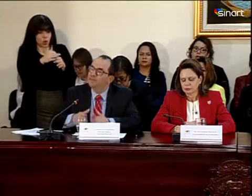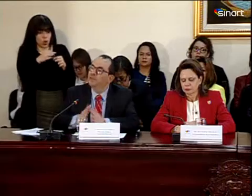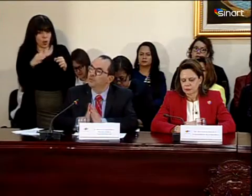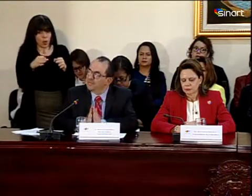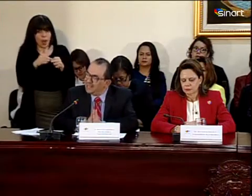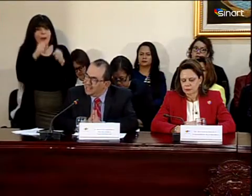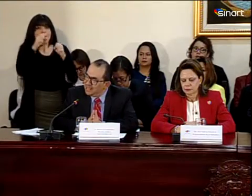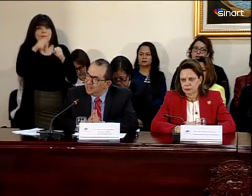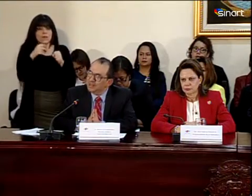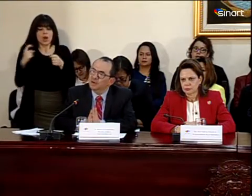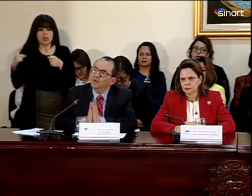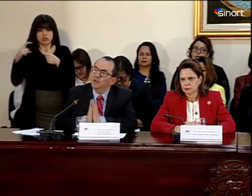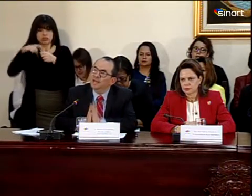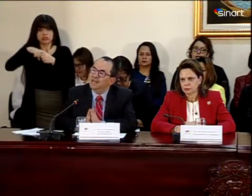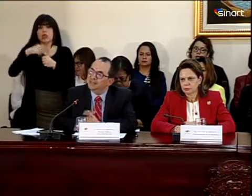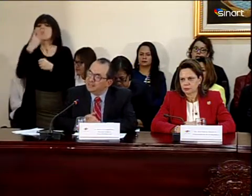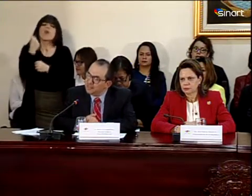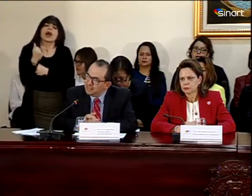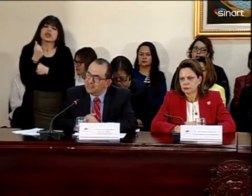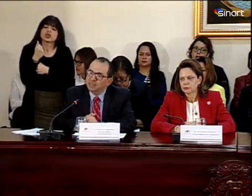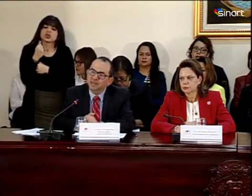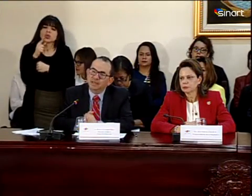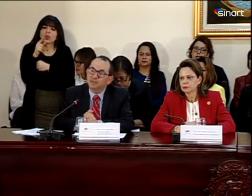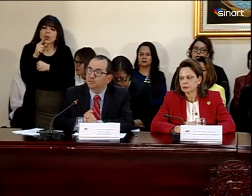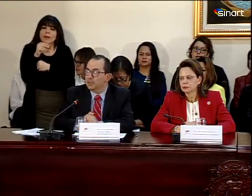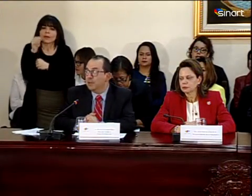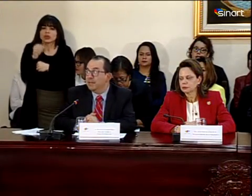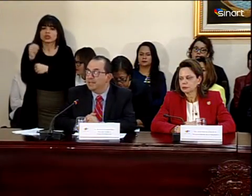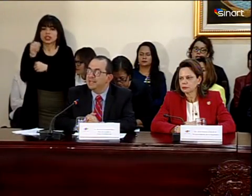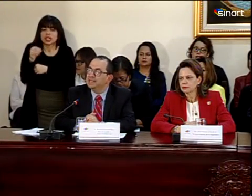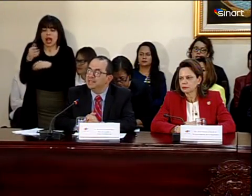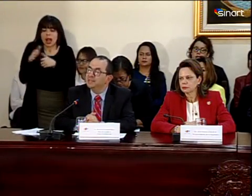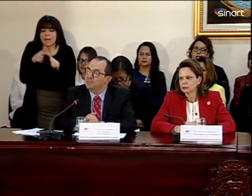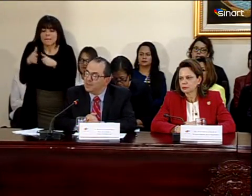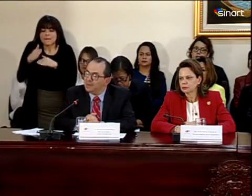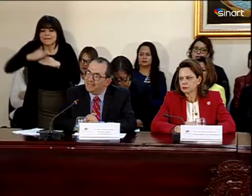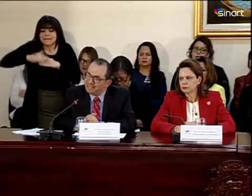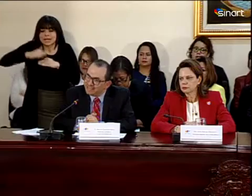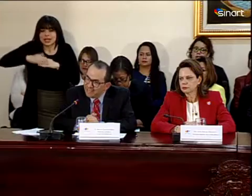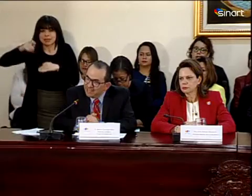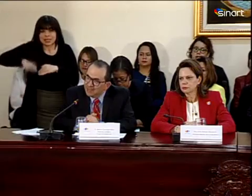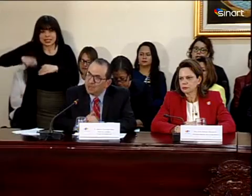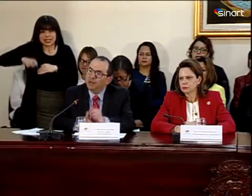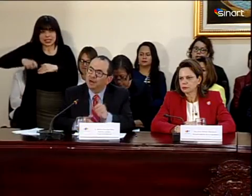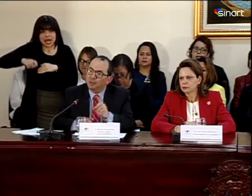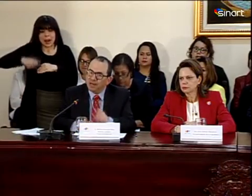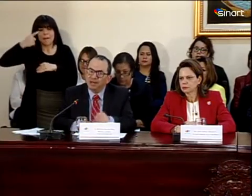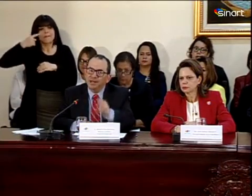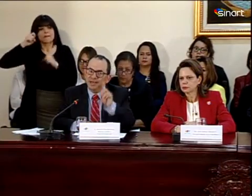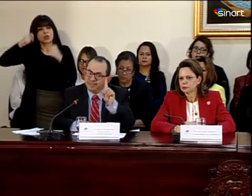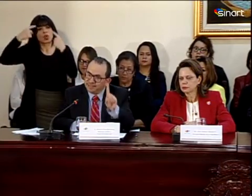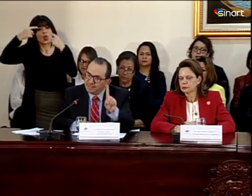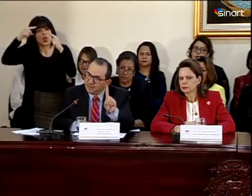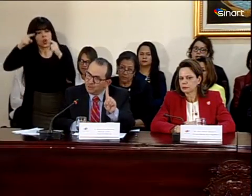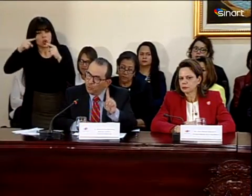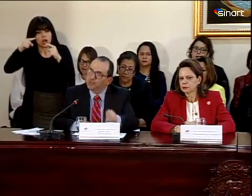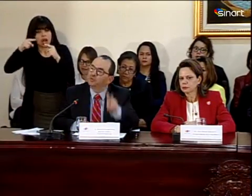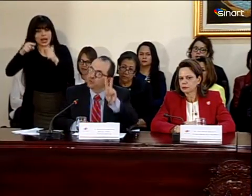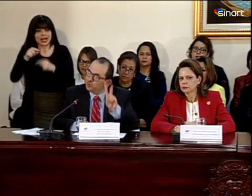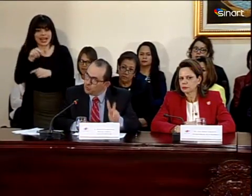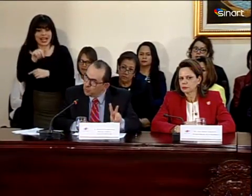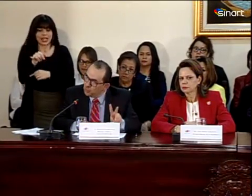ser fecundada una cantidad, apenas la cantidad mínima necesaria para lograr ese